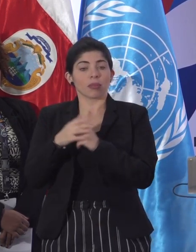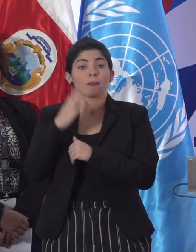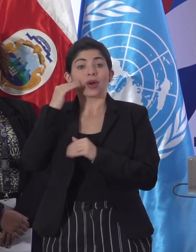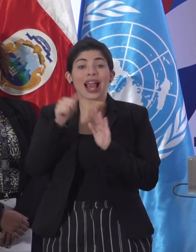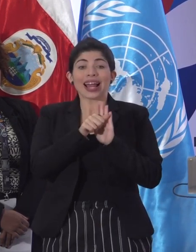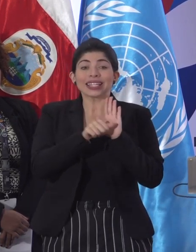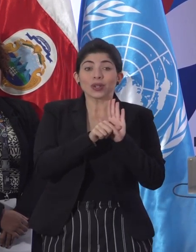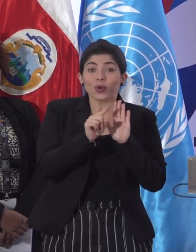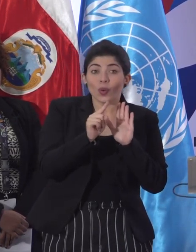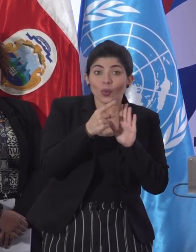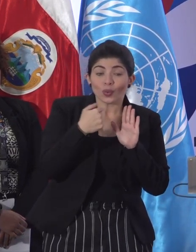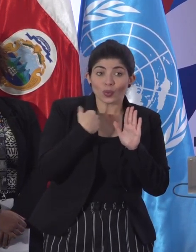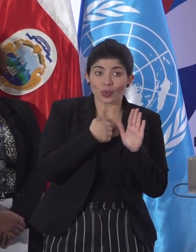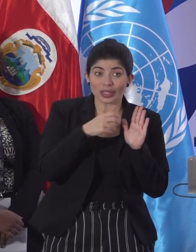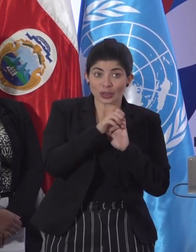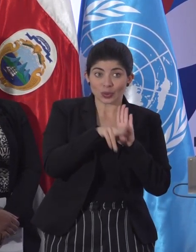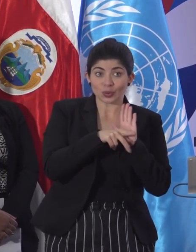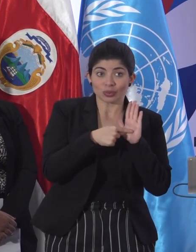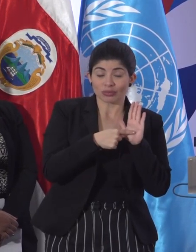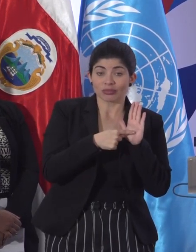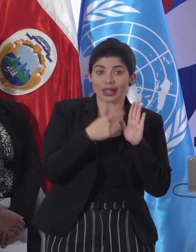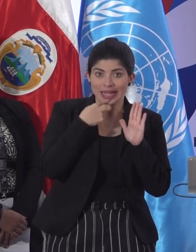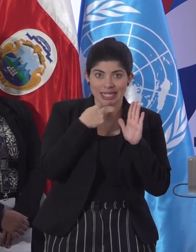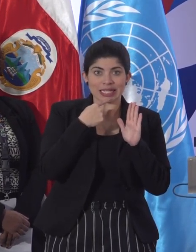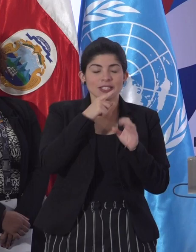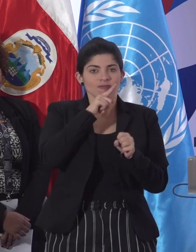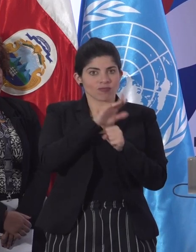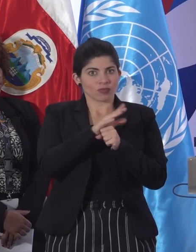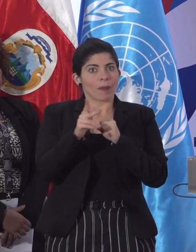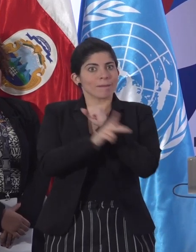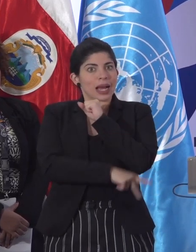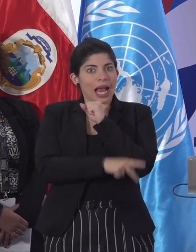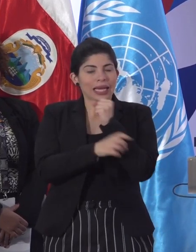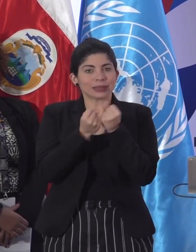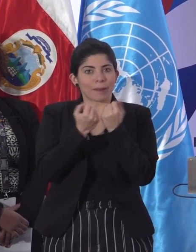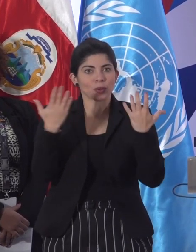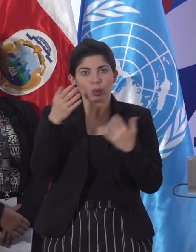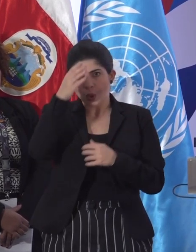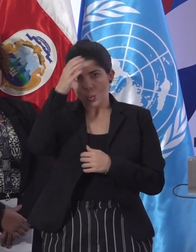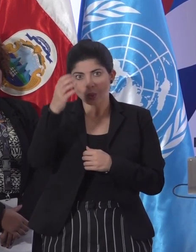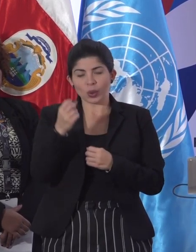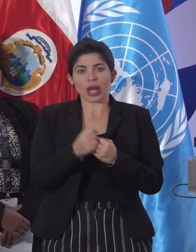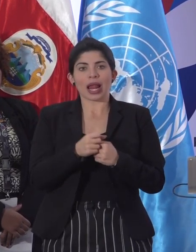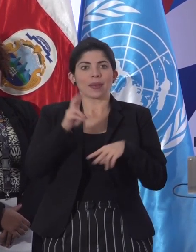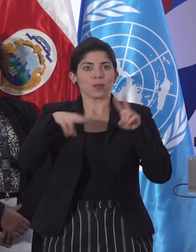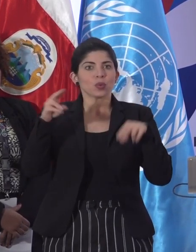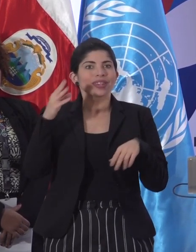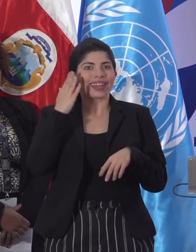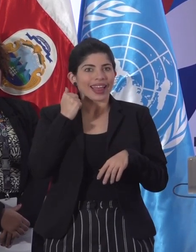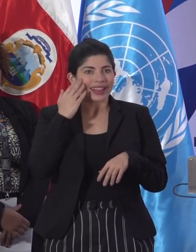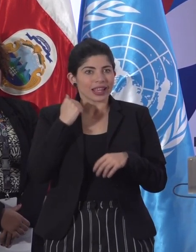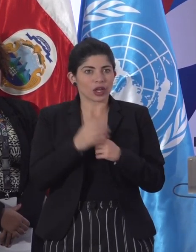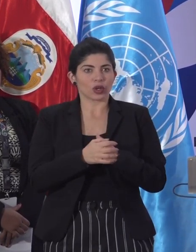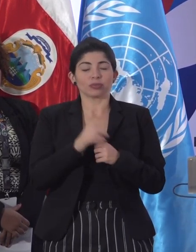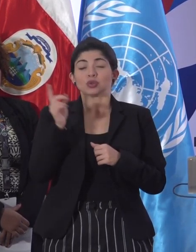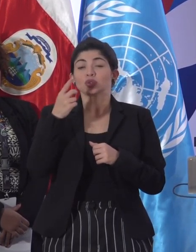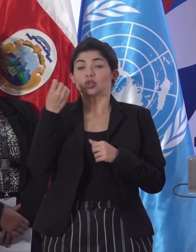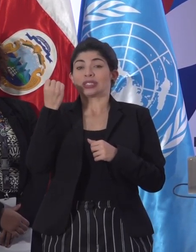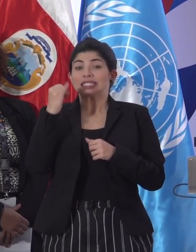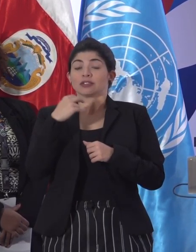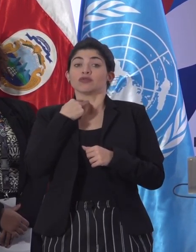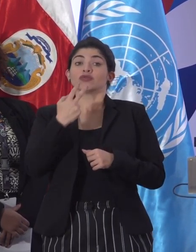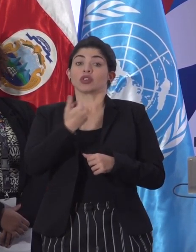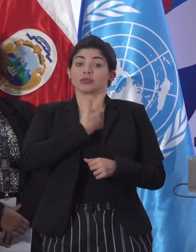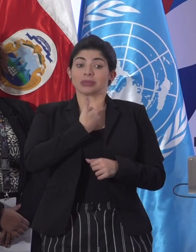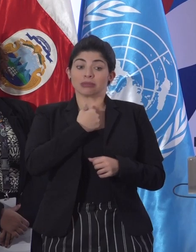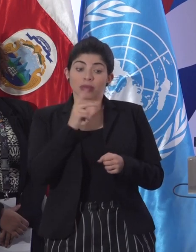artículo 1 de nuestra Constitución nos garantiza que somos un país pluricultural y multiétnico. Solo participando con voz